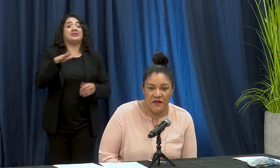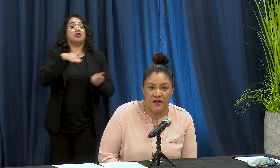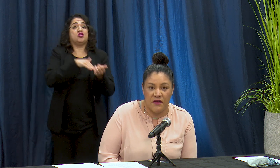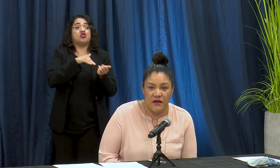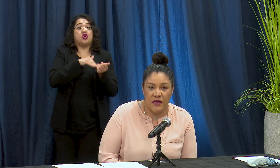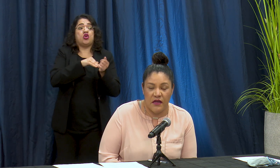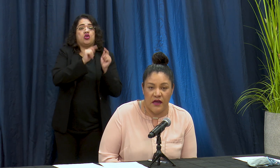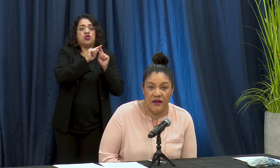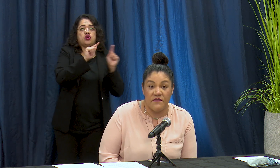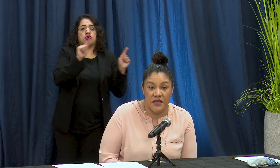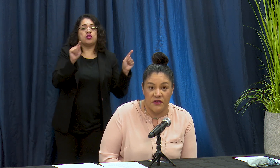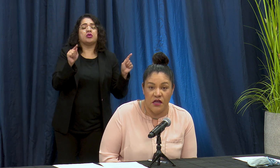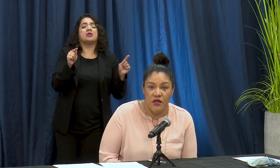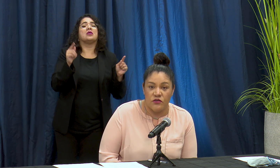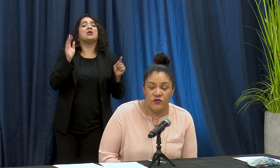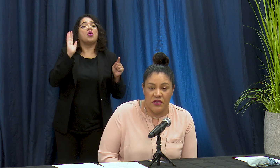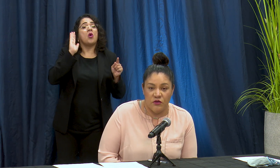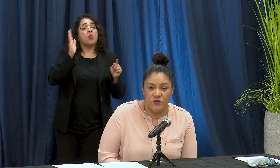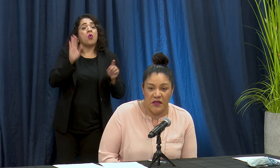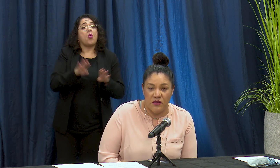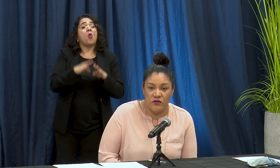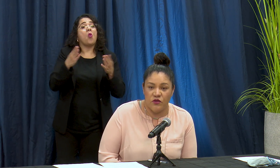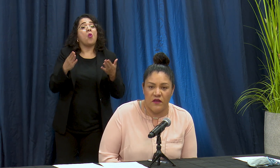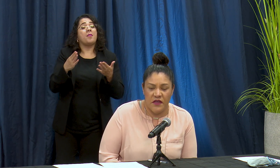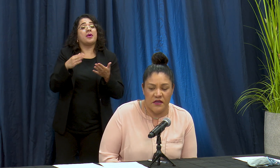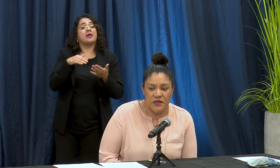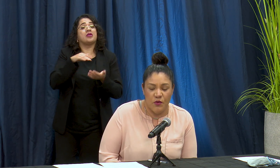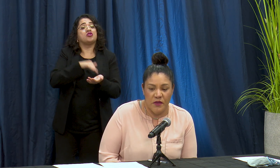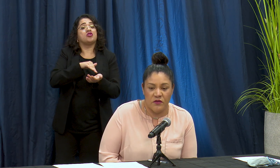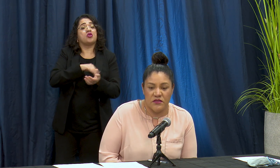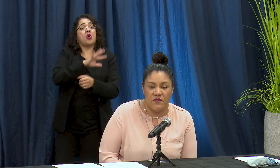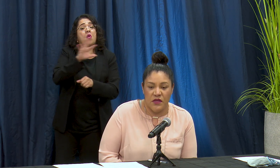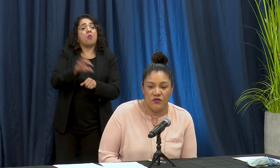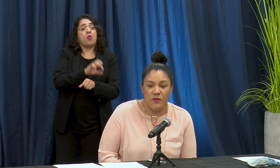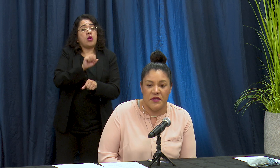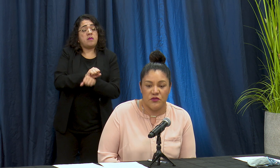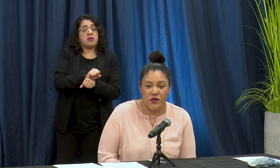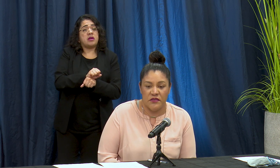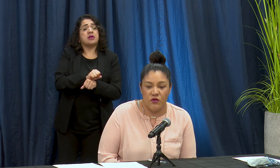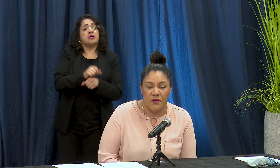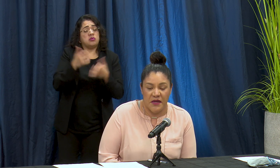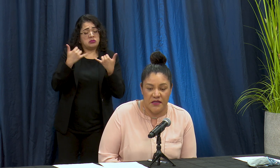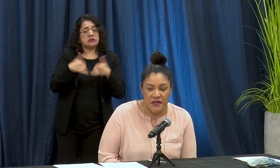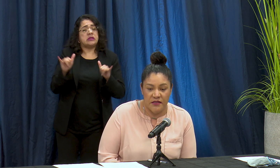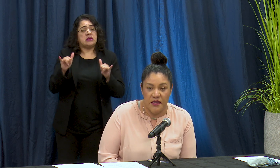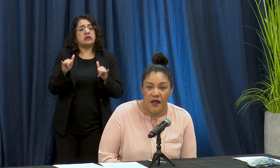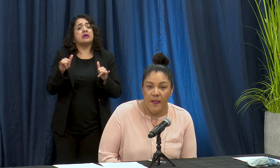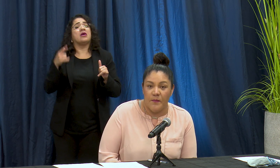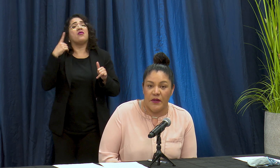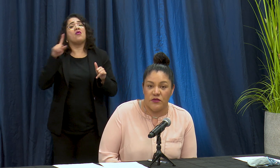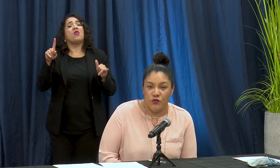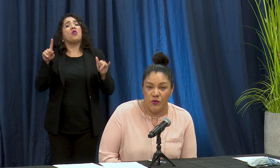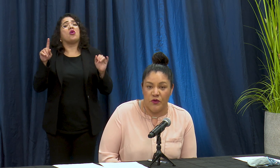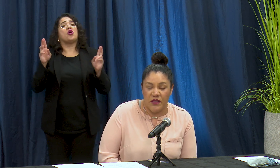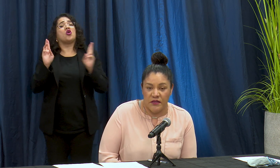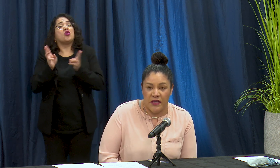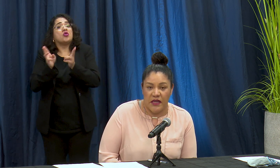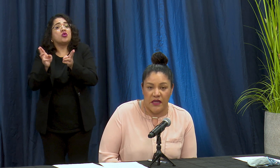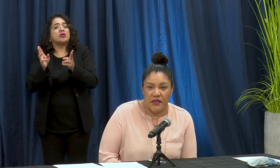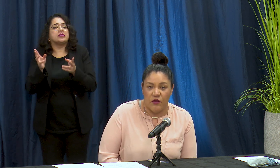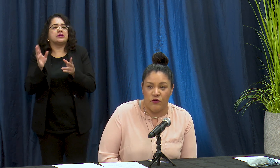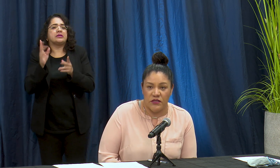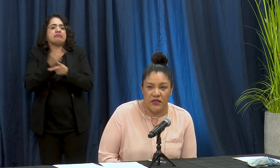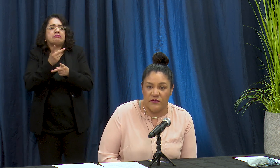médicos van a reabrir sus centros médicos. Todavía en este momento están viendo a personas con emergencias, pero es muy